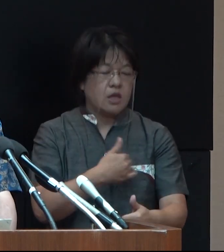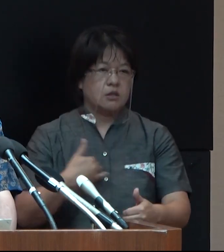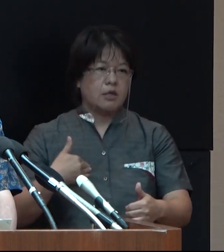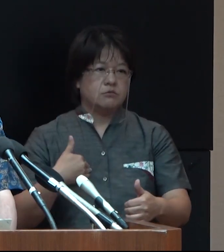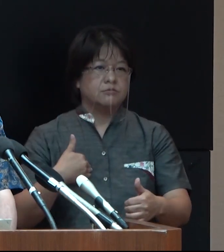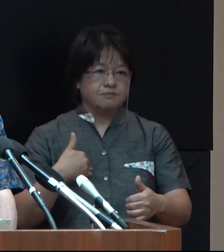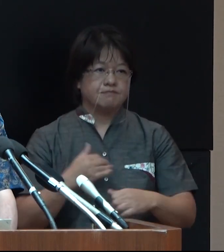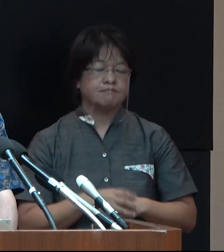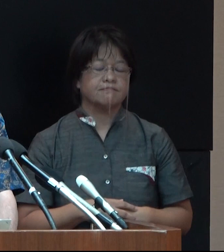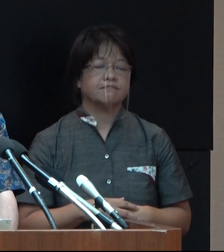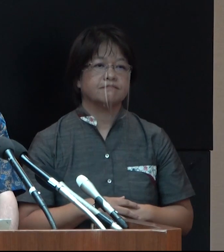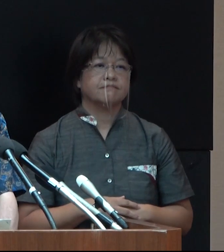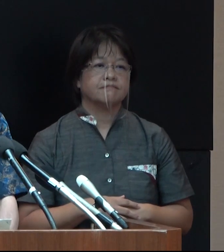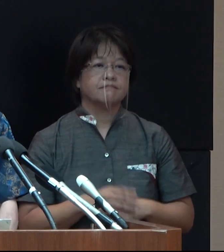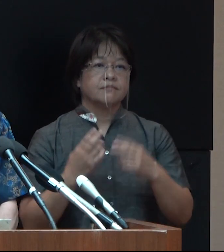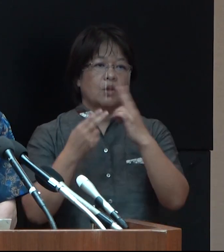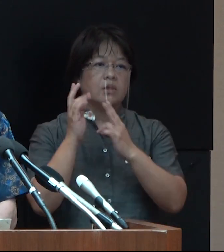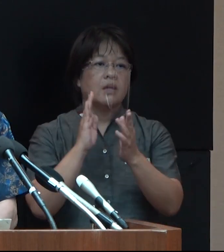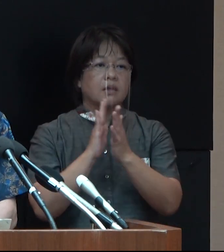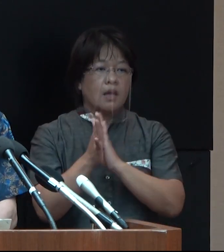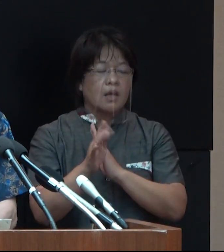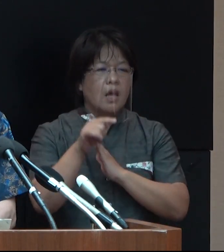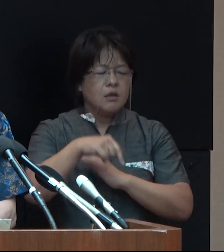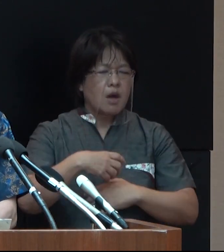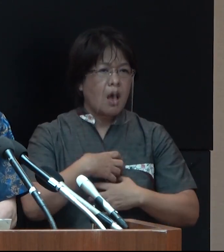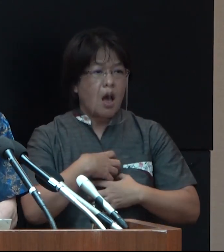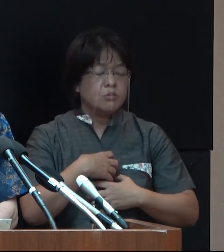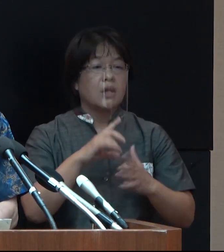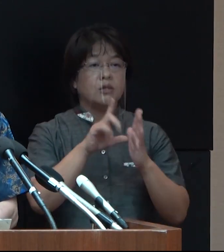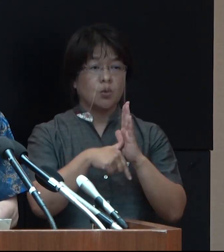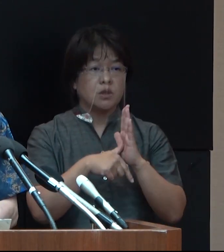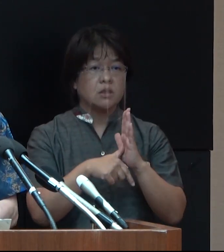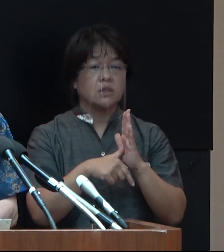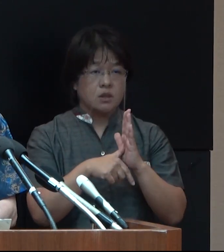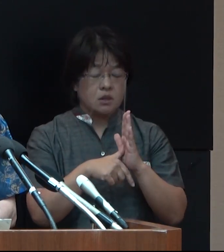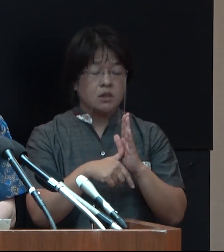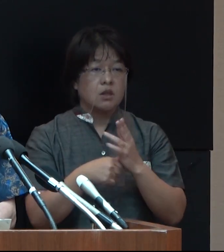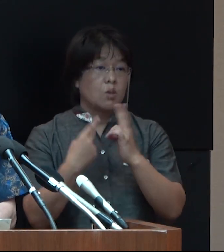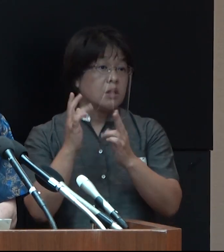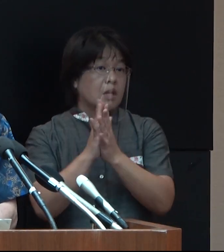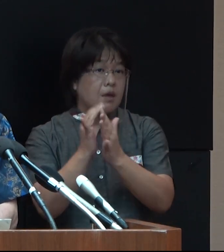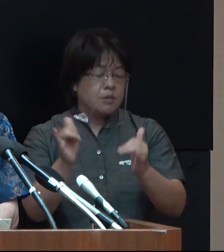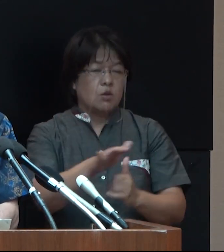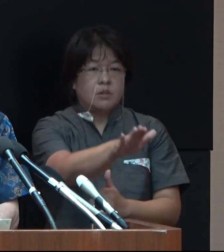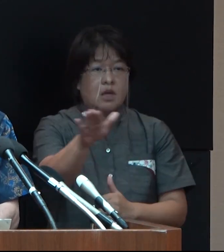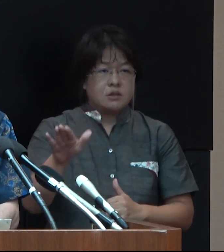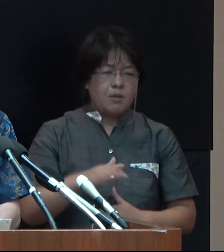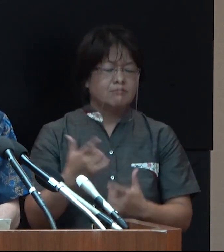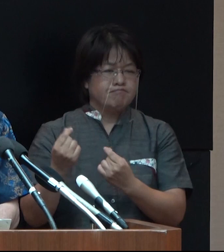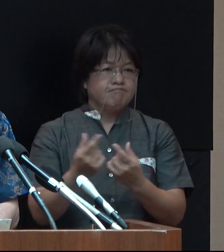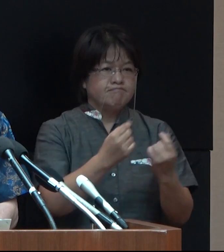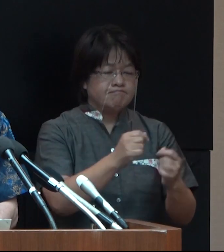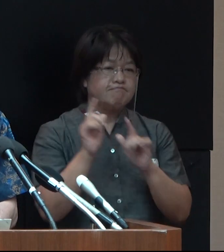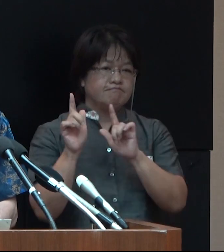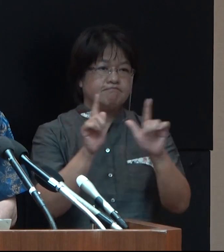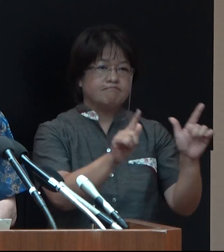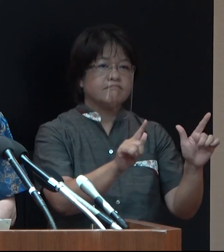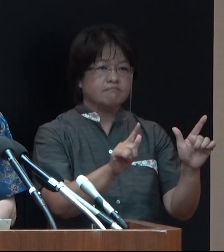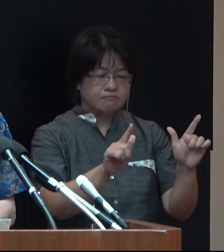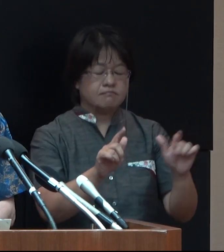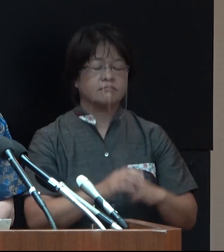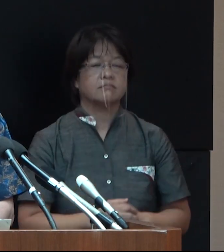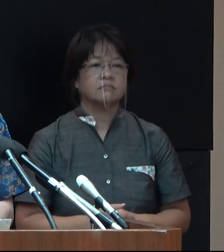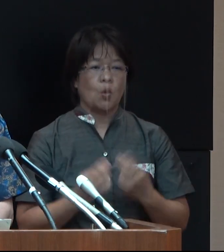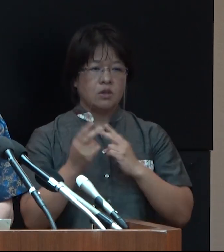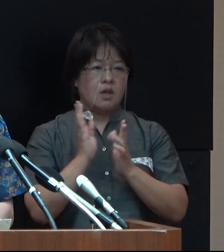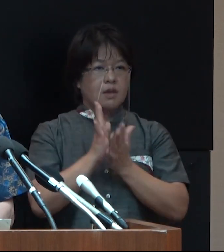。沖縄県がこのような重大な局面にあることを沖縄県民の皆様にしっかりとお伝えし、